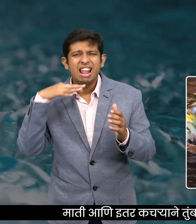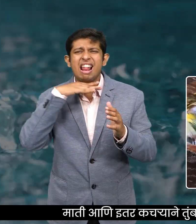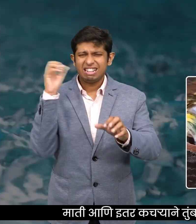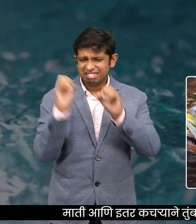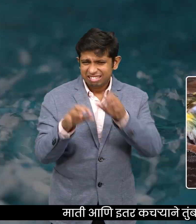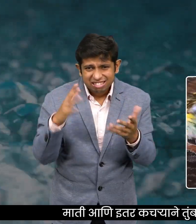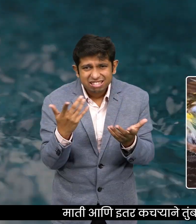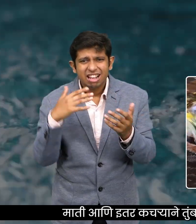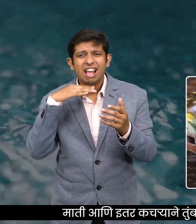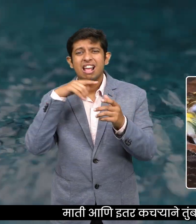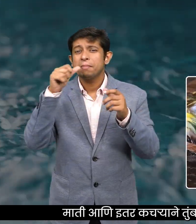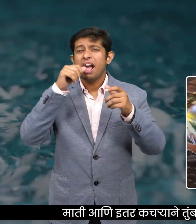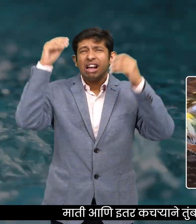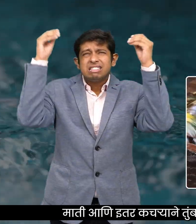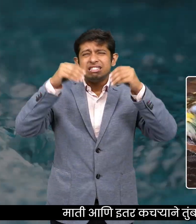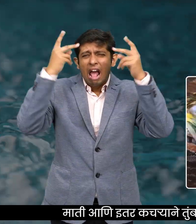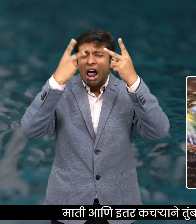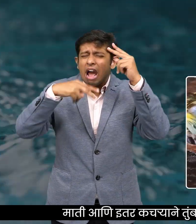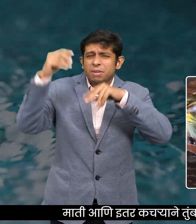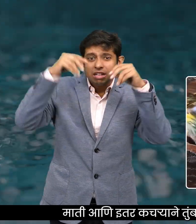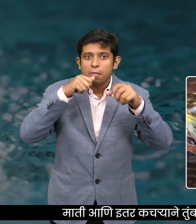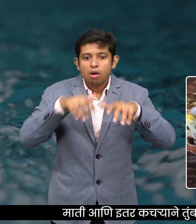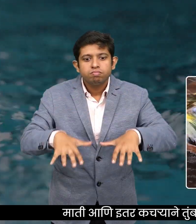असतात, ज्यामुळे नाले तुंबतात.